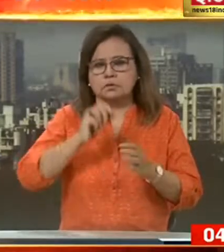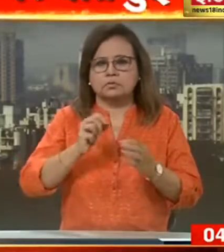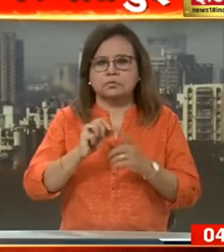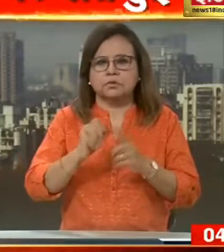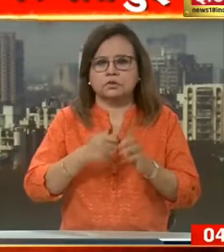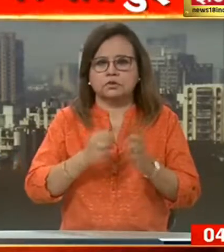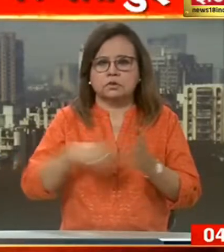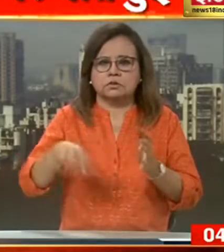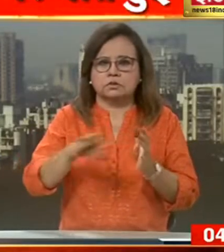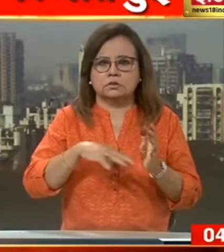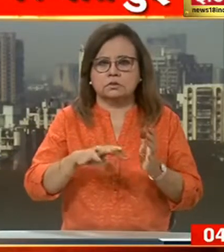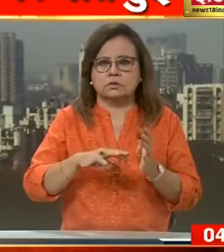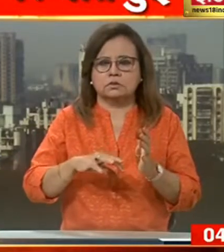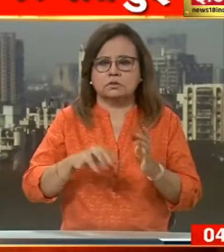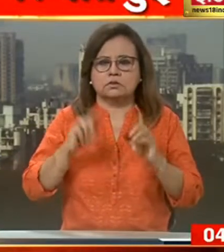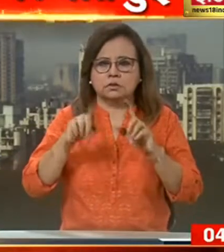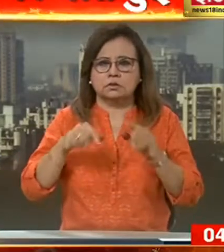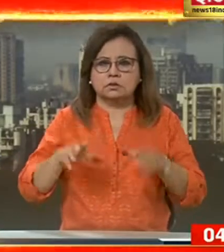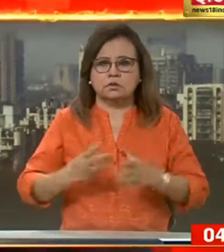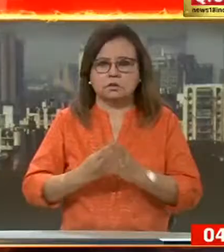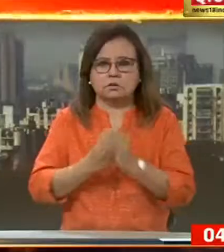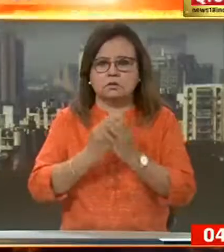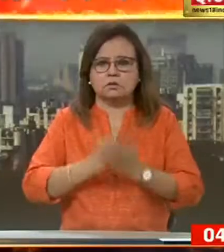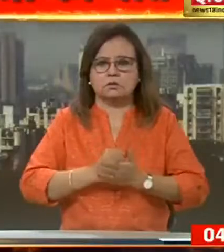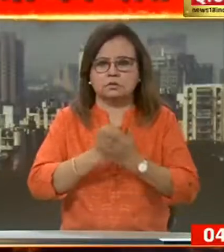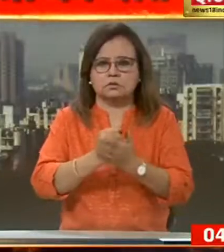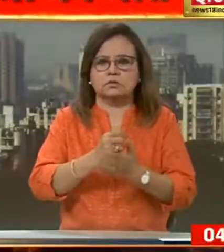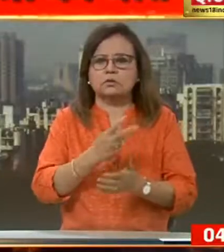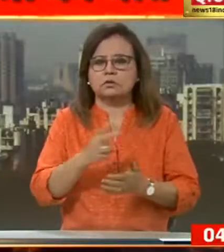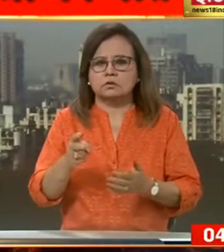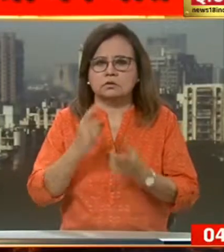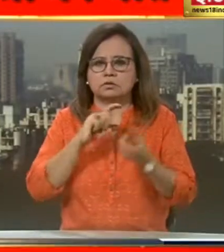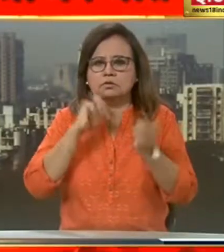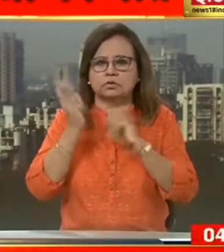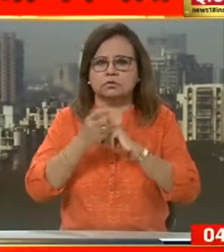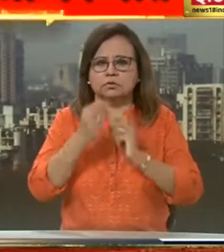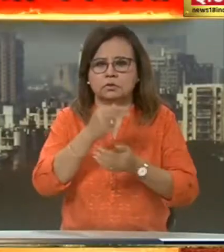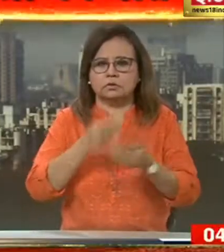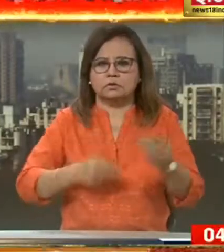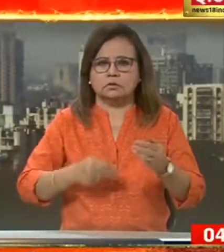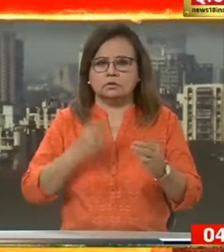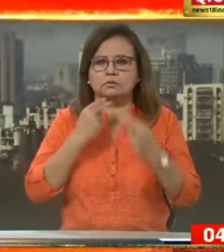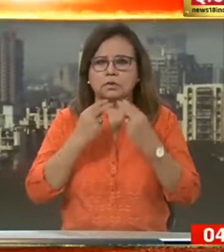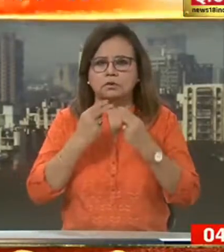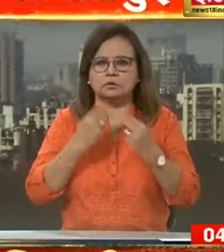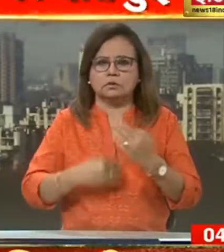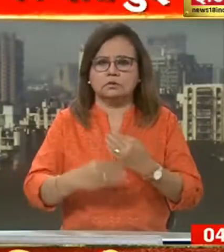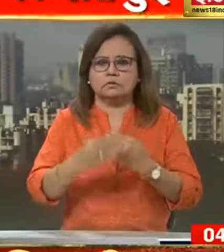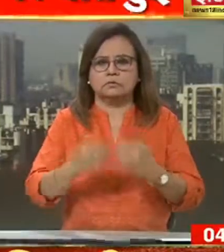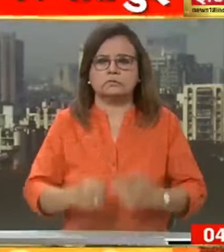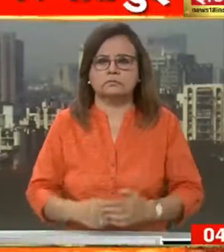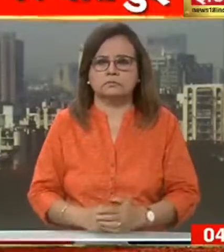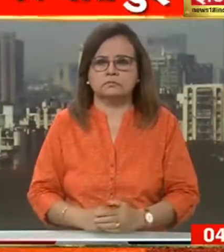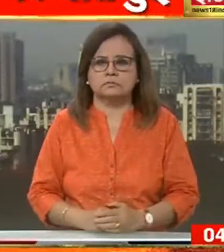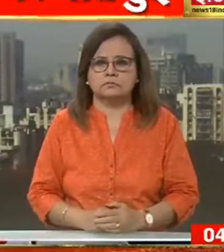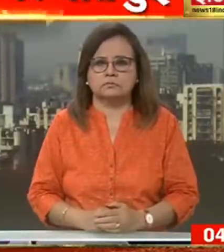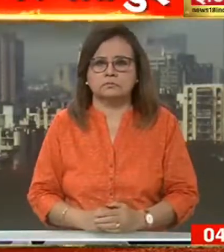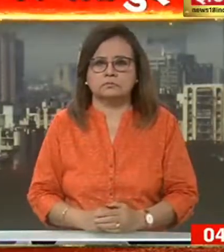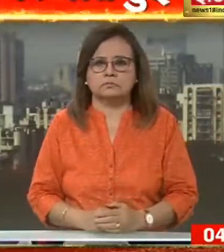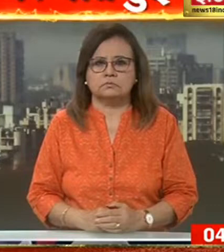प्रशांत क्षेत्र सहित सहित कई क्षेत्रीय और क्विक मुद्दों पर चर्चा की थी